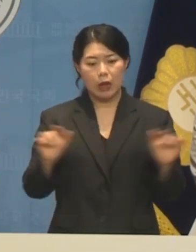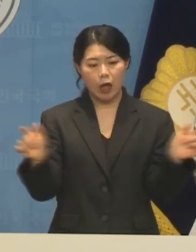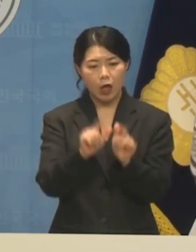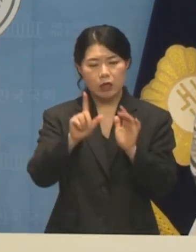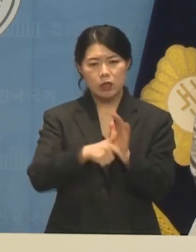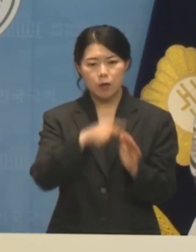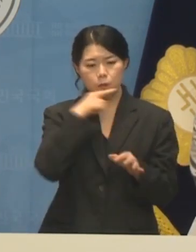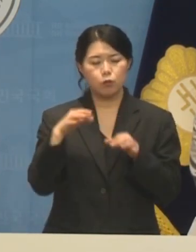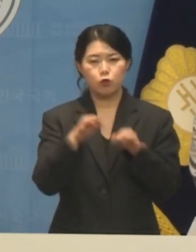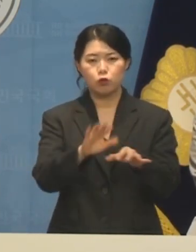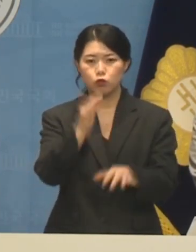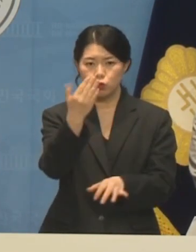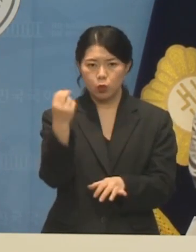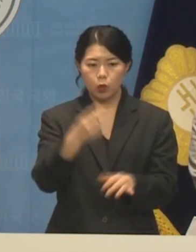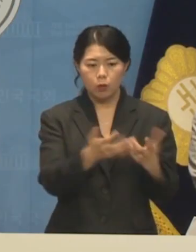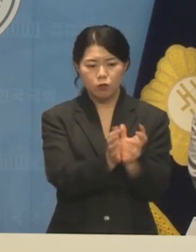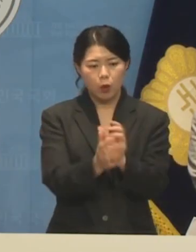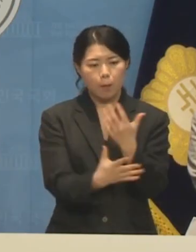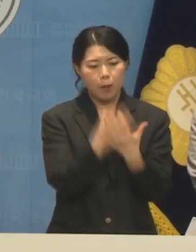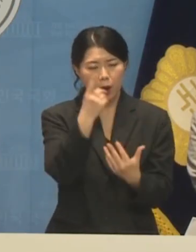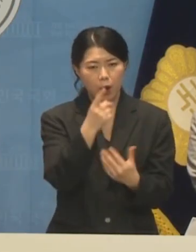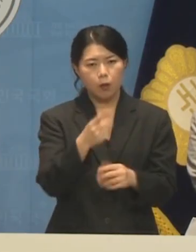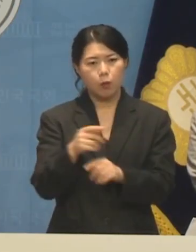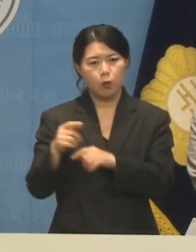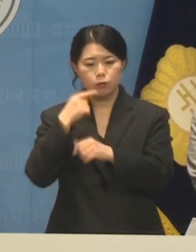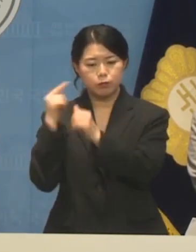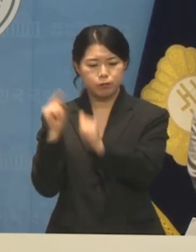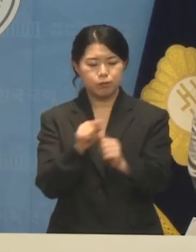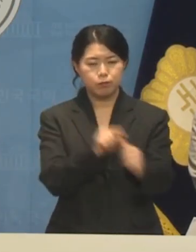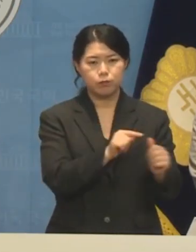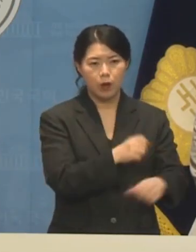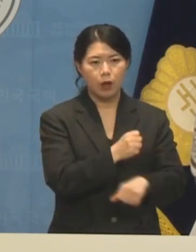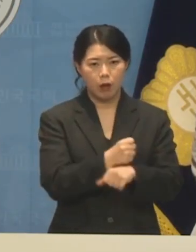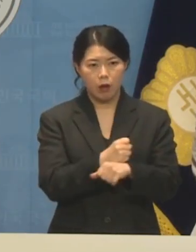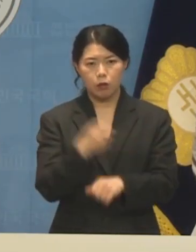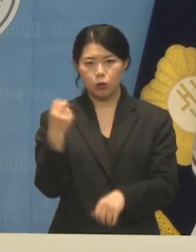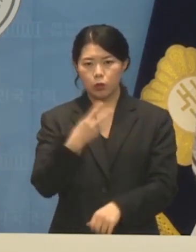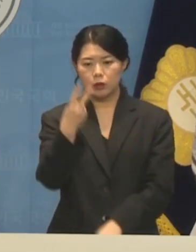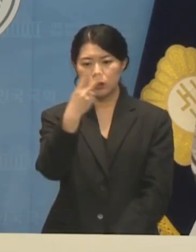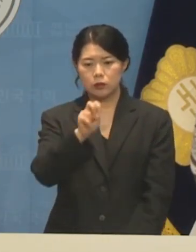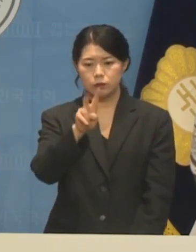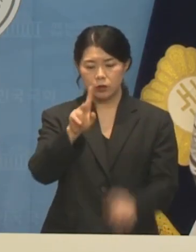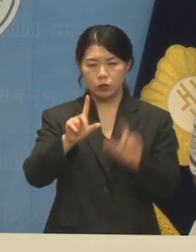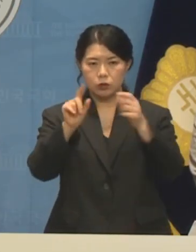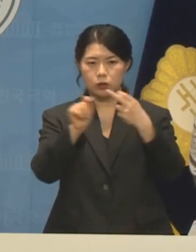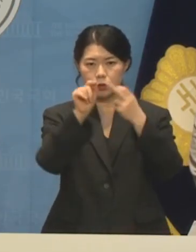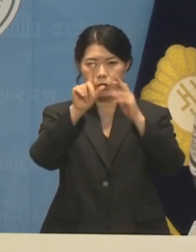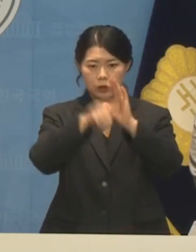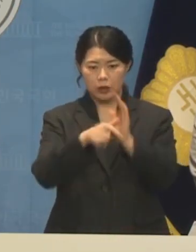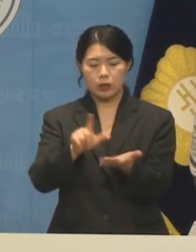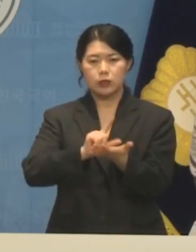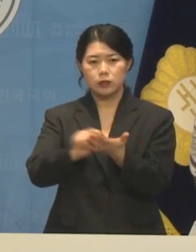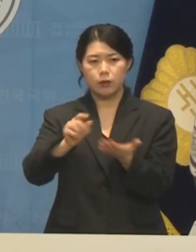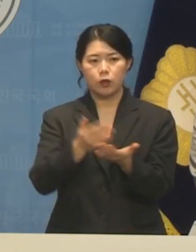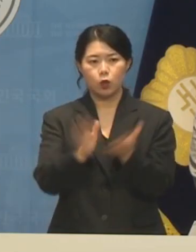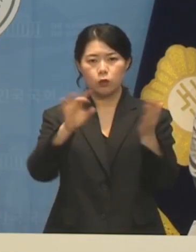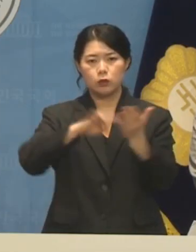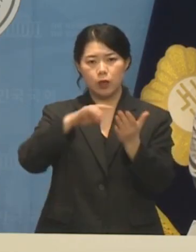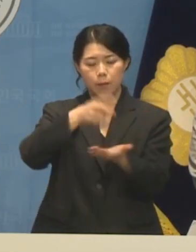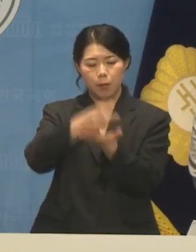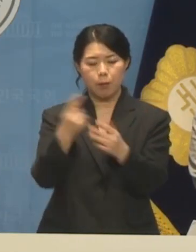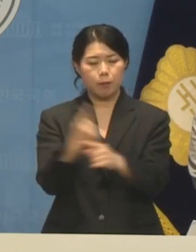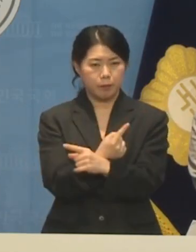부서 통폐합 등을 지자체에게 시행하라고 했을 뿐 아니라 22년 12월 지방교부세법 시행규칙을